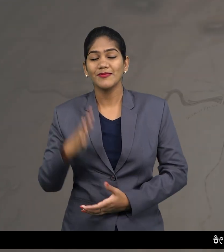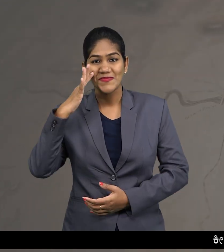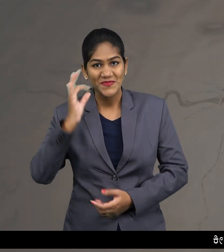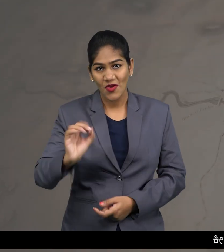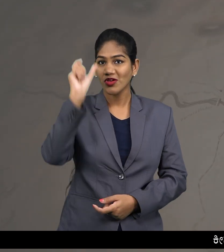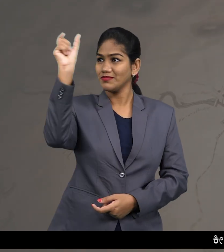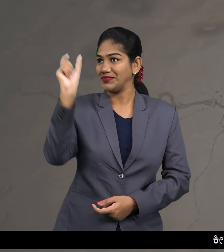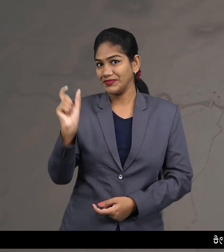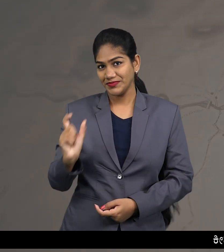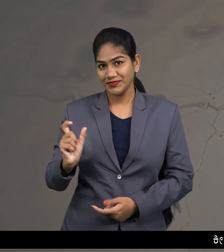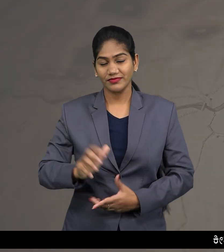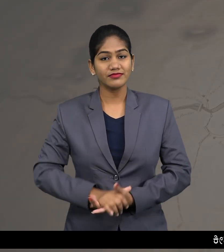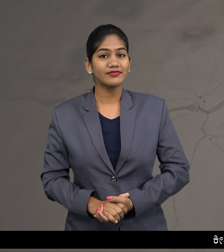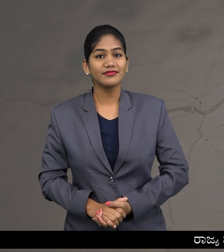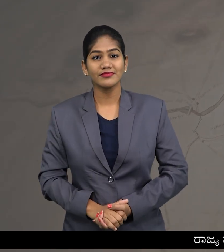ಕೀವರ್ಡ್ಗಳು: